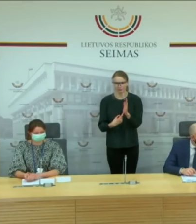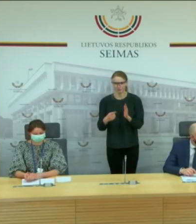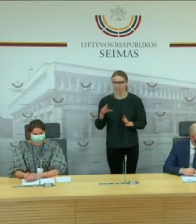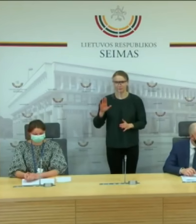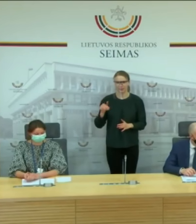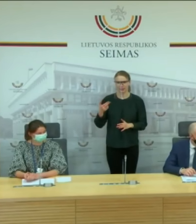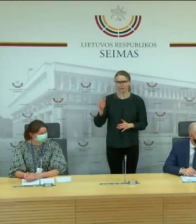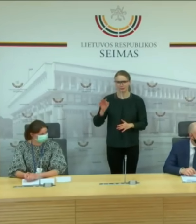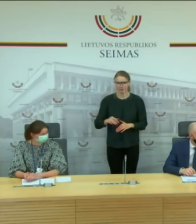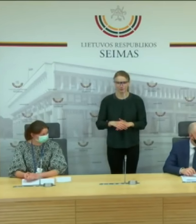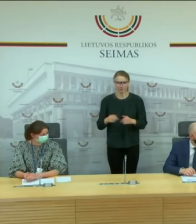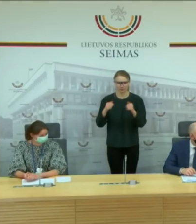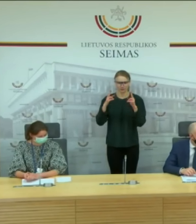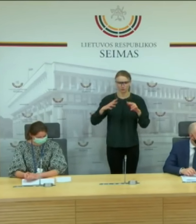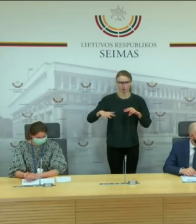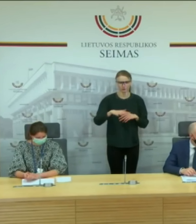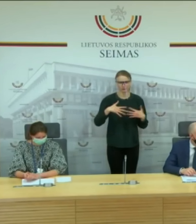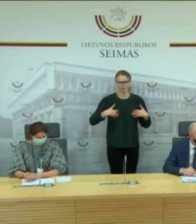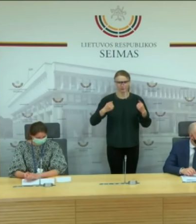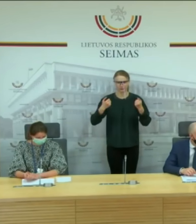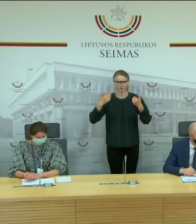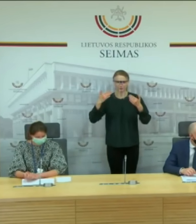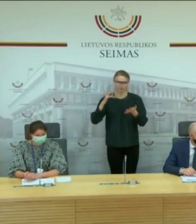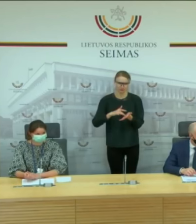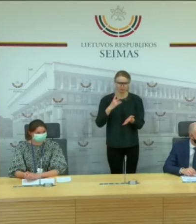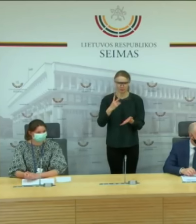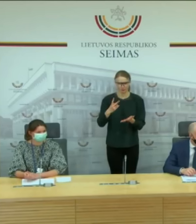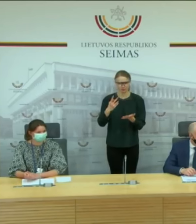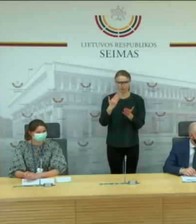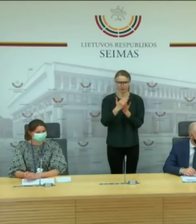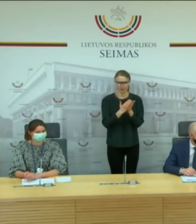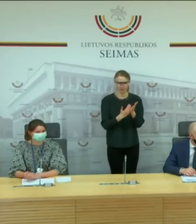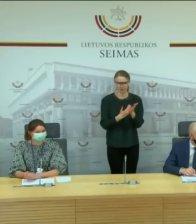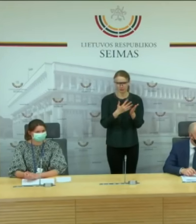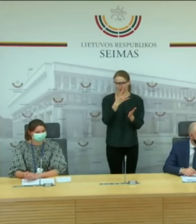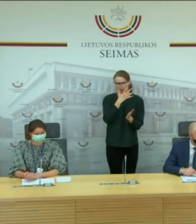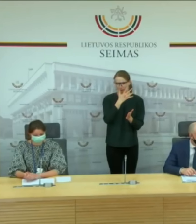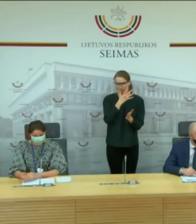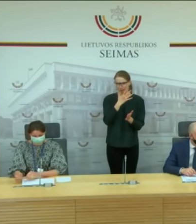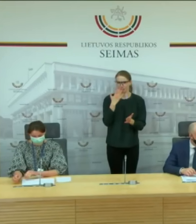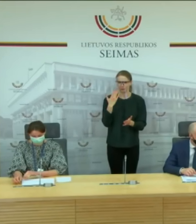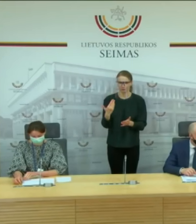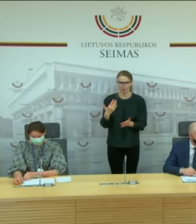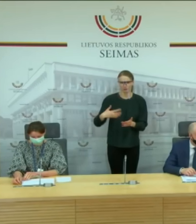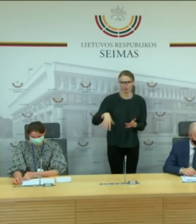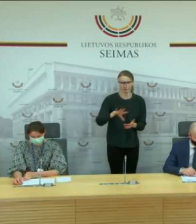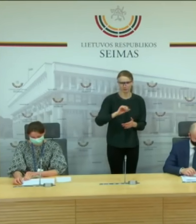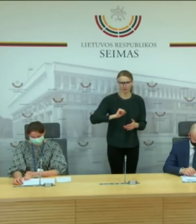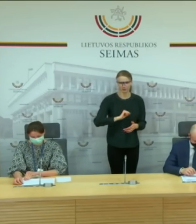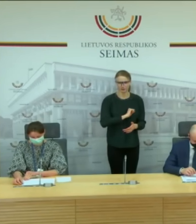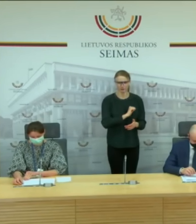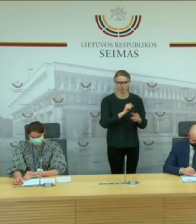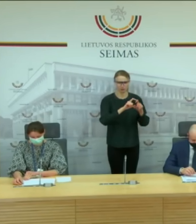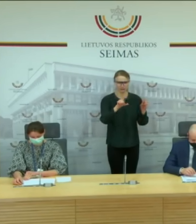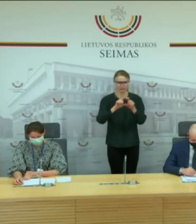klausimas. Nacionalinis visuomenės sveikatos centras nustatė pažeidimų, kurie leidžia plisti koronavirusui beveik ketvirtadalyje patikrintų gydymo